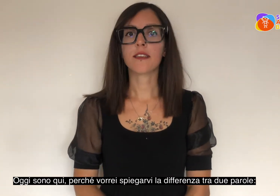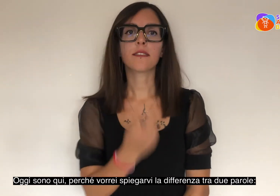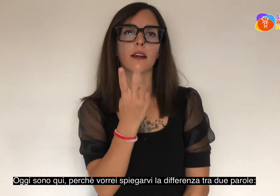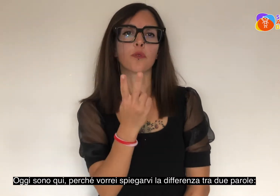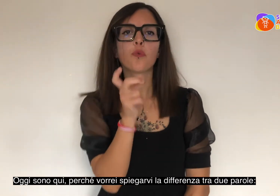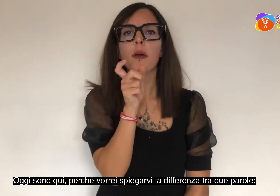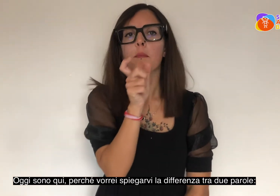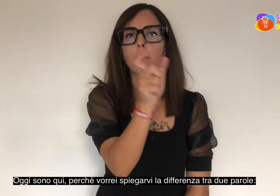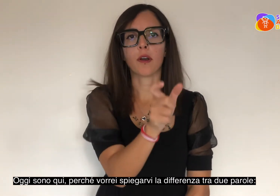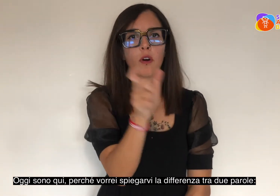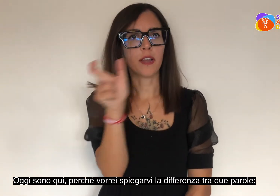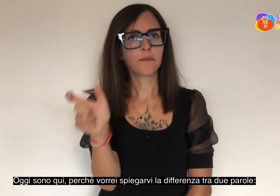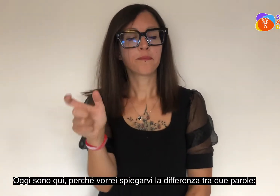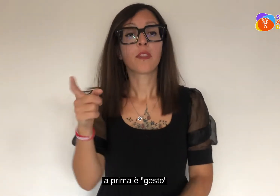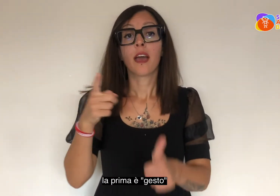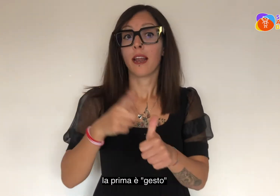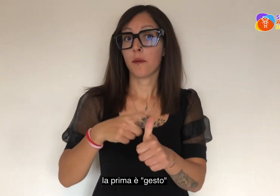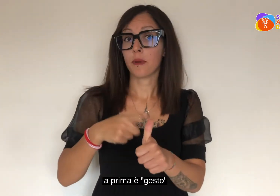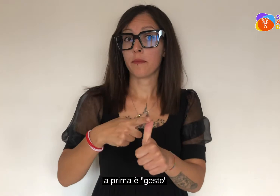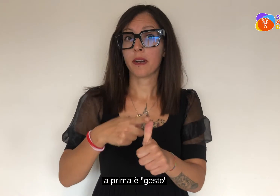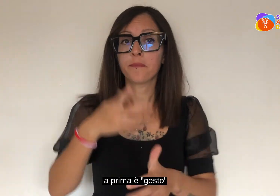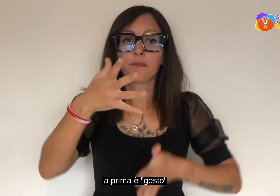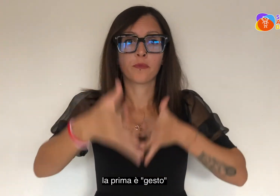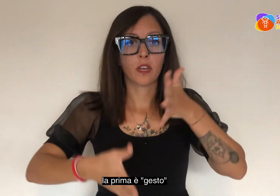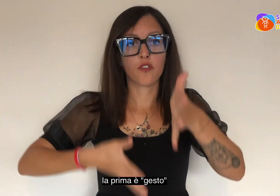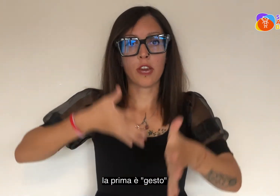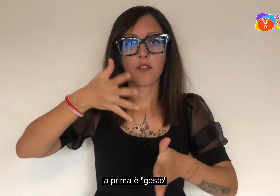tra due parole. La prima,